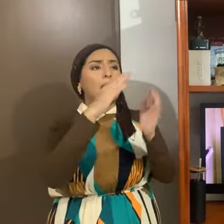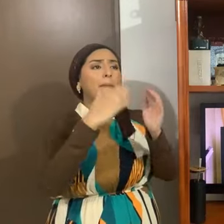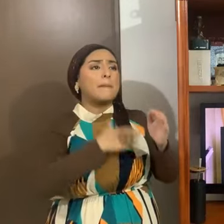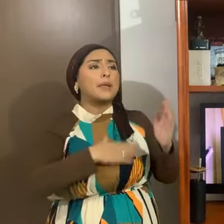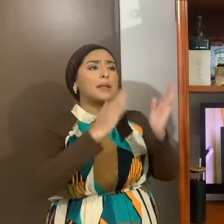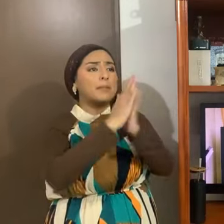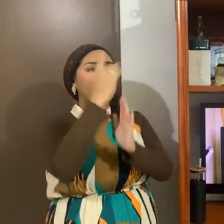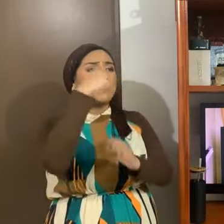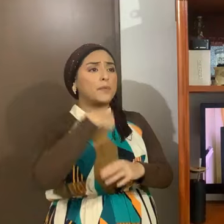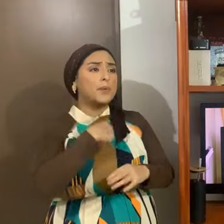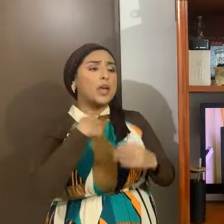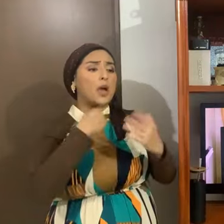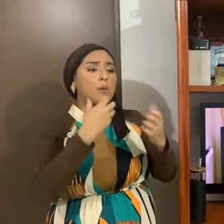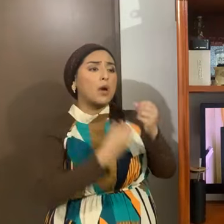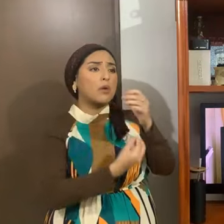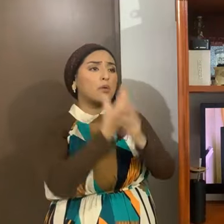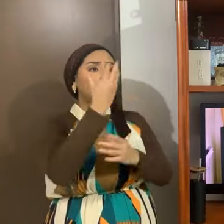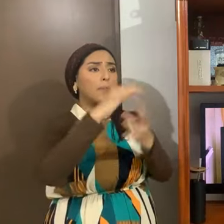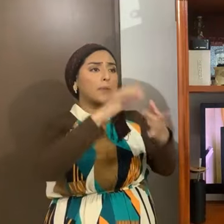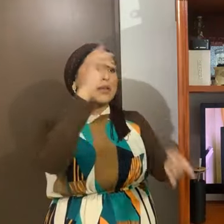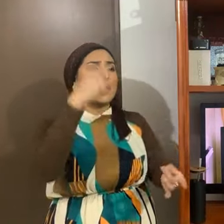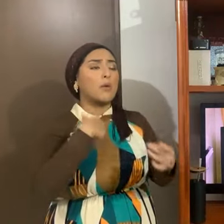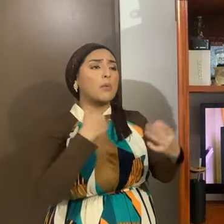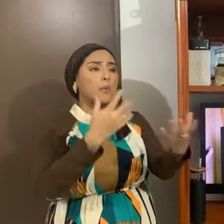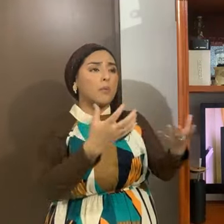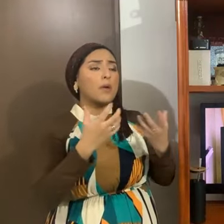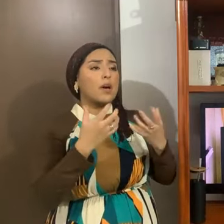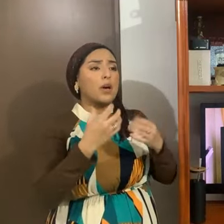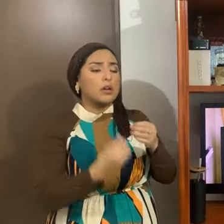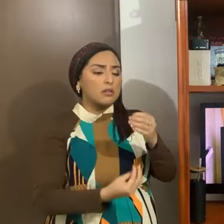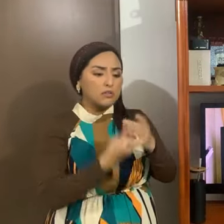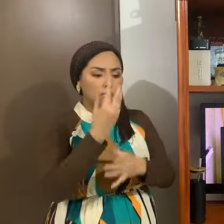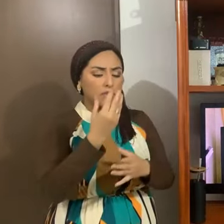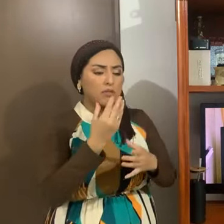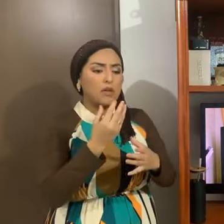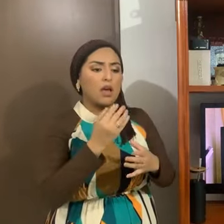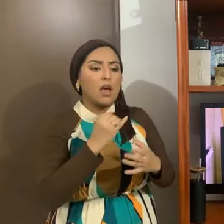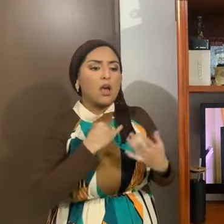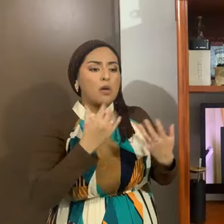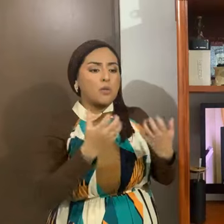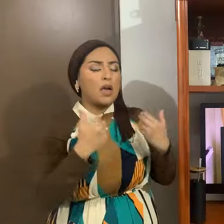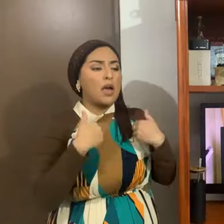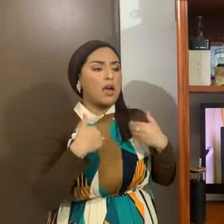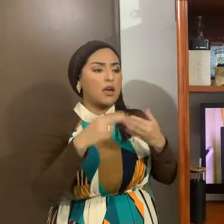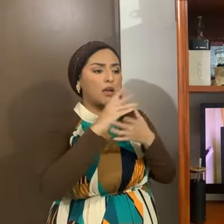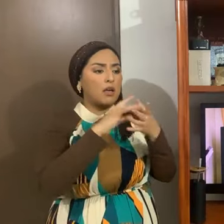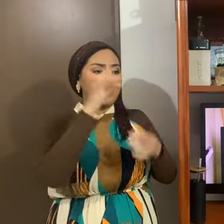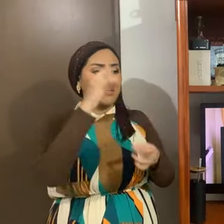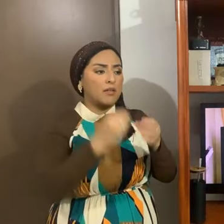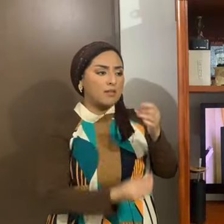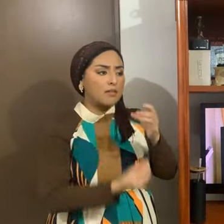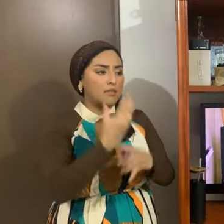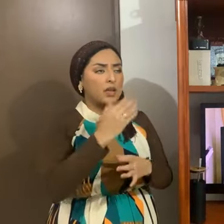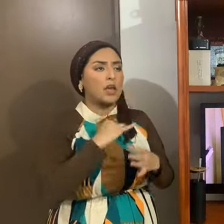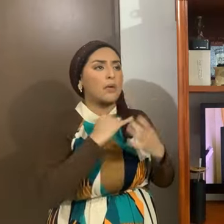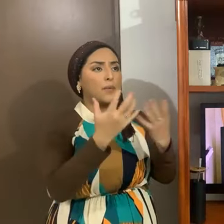por mí, porque yo quiero crecer espiritualmente. Quiero crecer, quiero tener los dones del Ruach HaKodesh, quiero tener los frutos